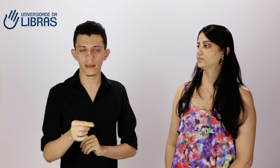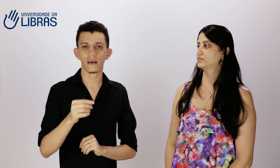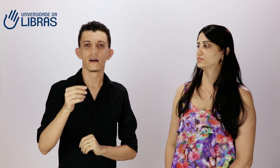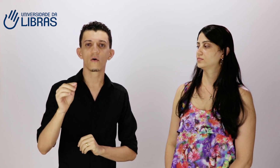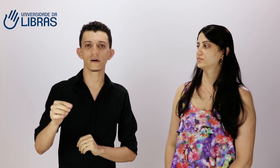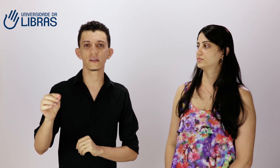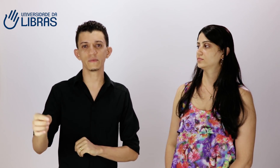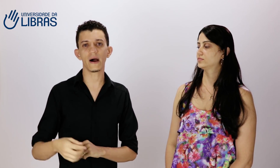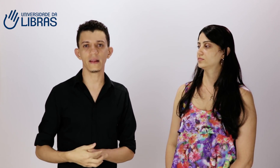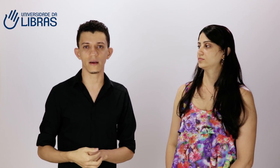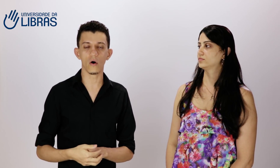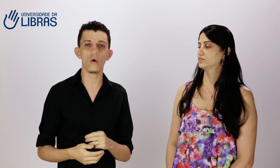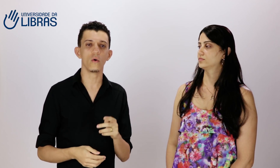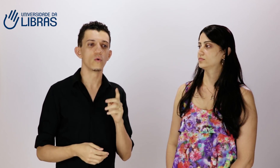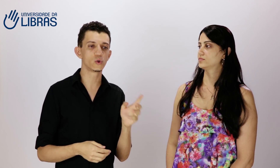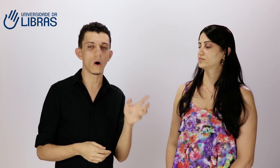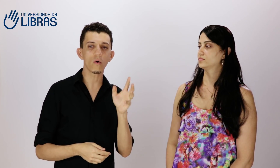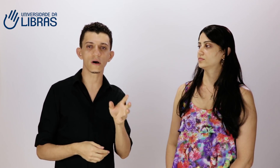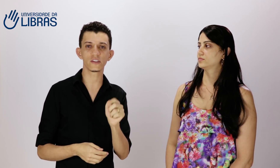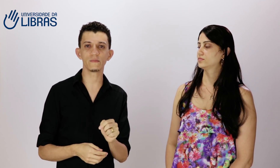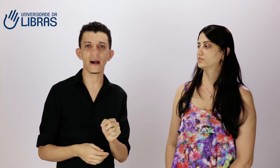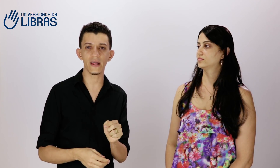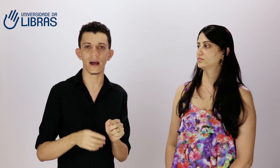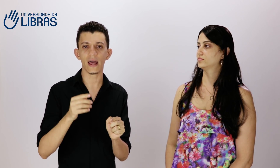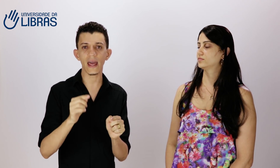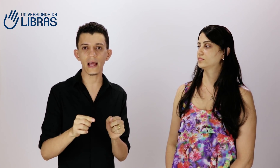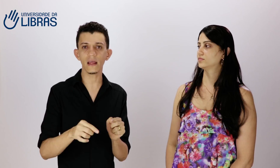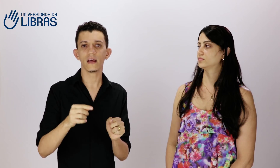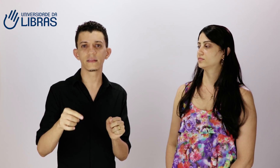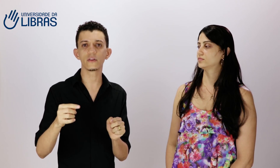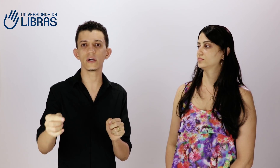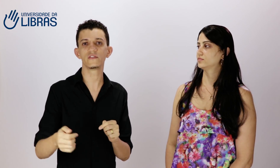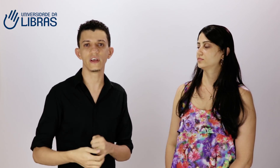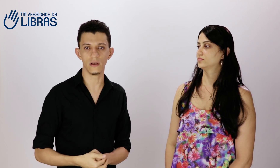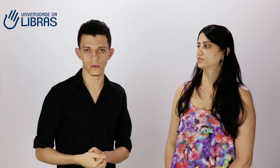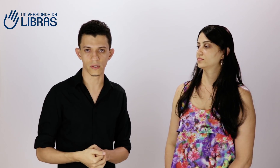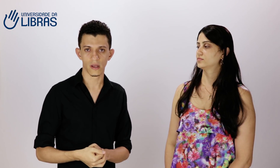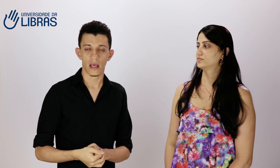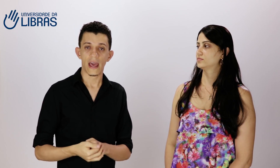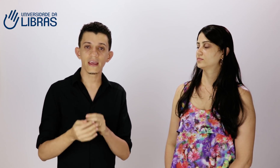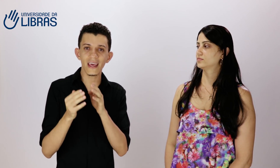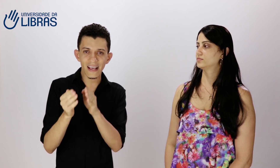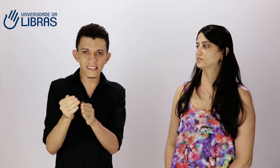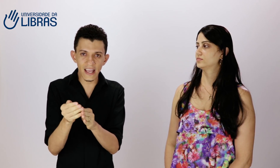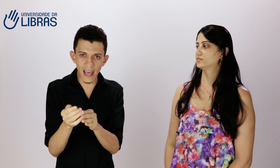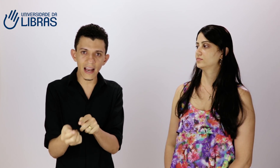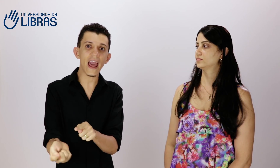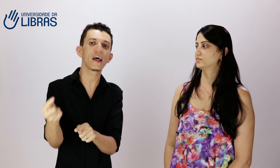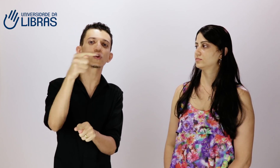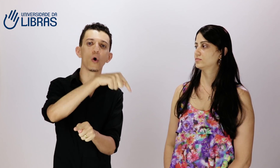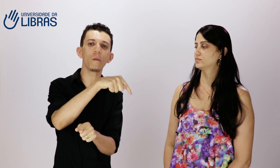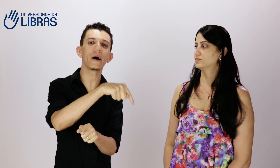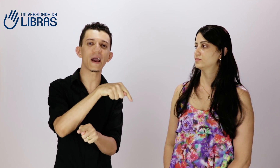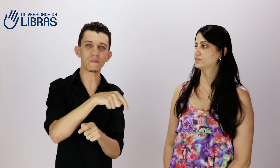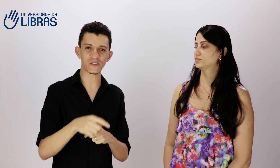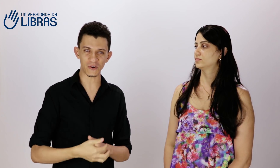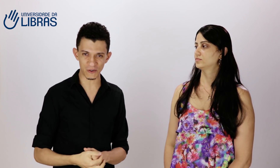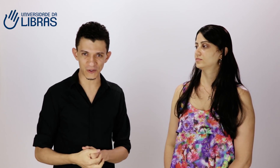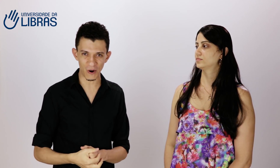ele gosta de Maria, ou o João gosta de Maria, ele tem 2 filhos, em que esse ele retoma aí a pessoa do João,